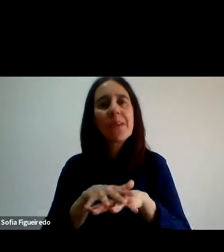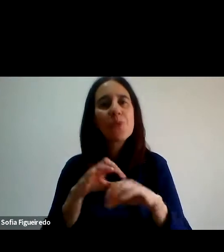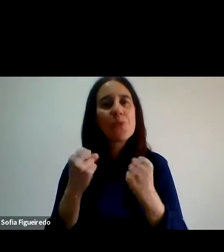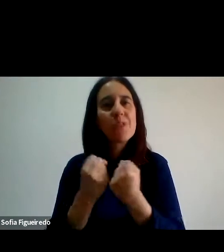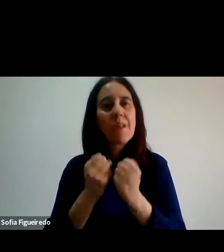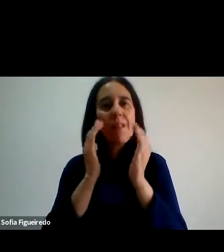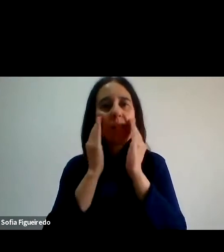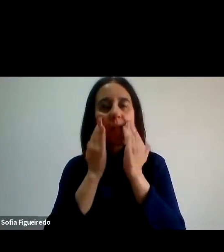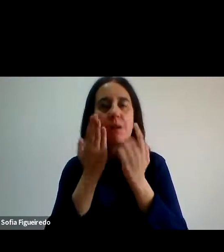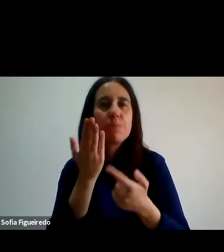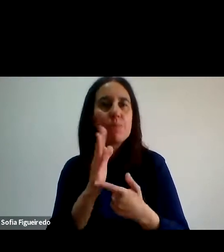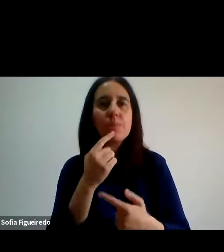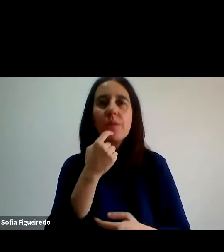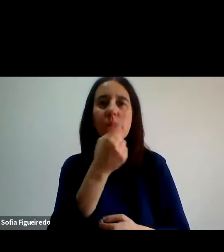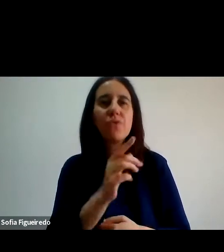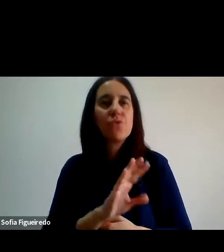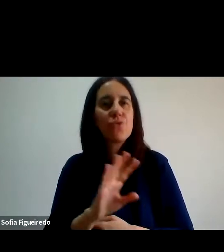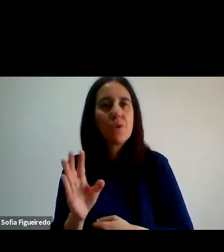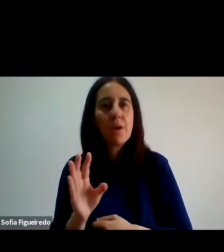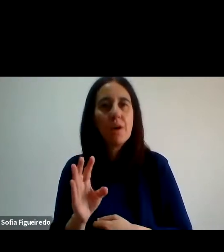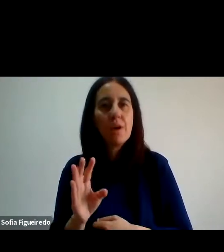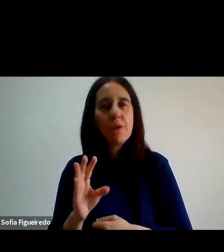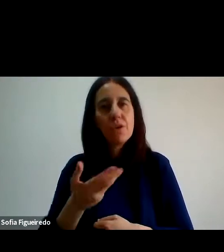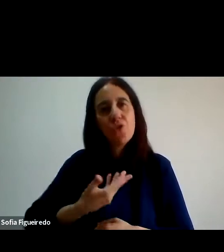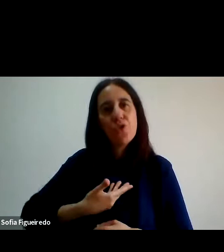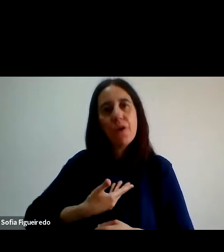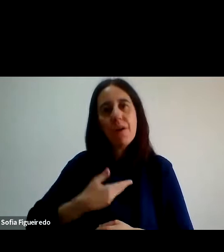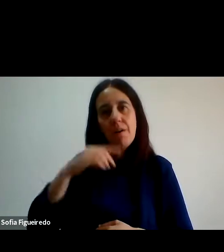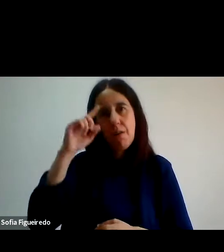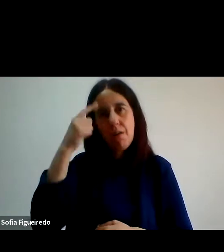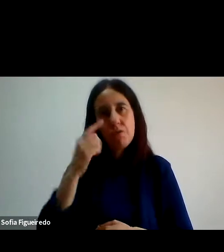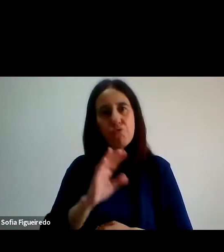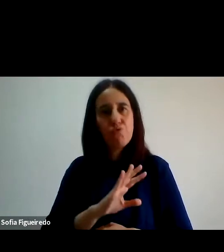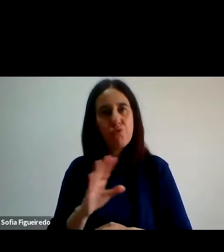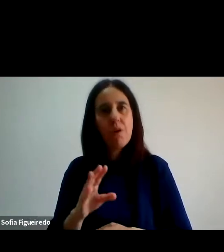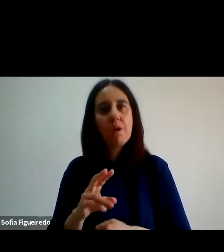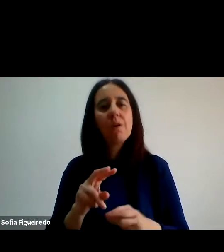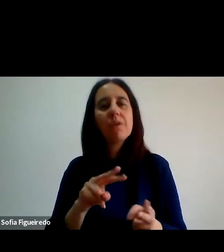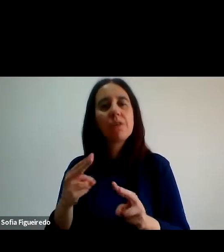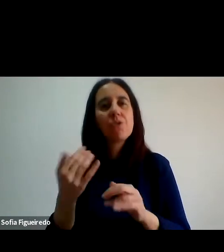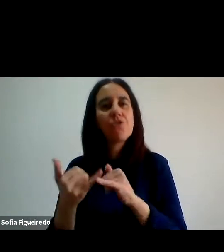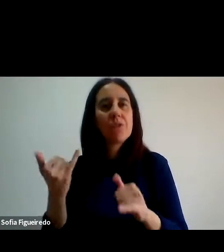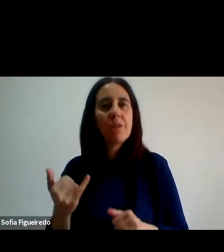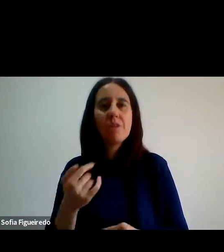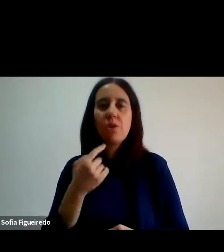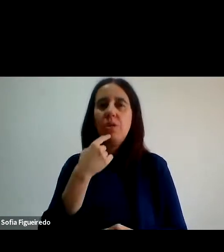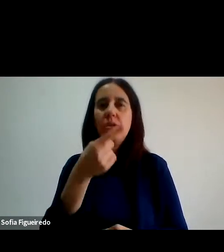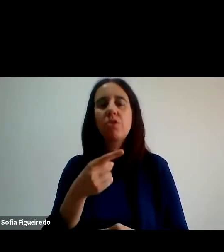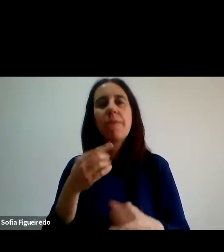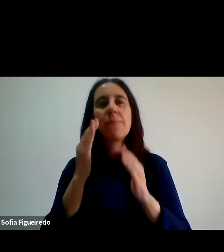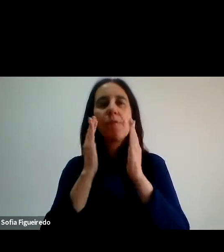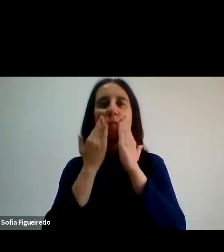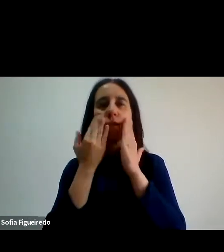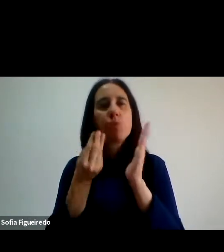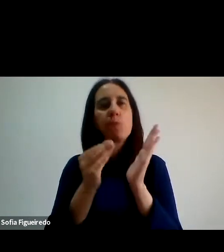exemplo, para dizer que nós já estamos e já dominamos a transição digital. Não basta dizer siga-nos no Facebook, nós abrimos